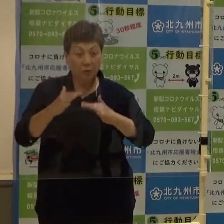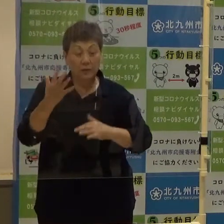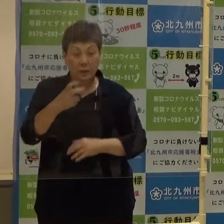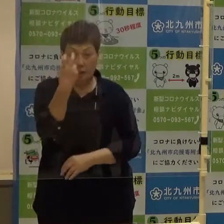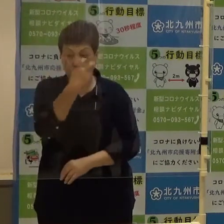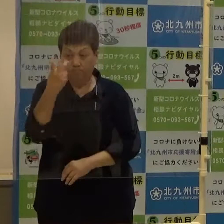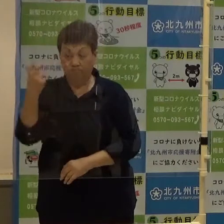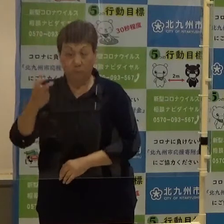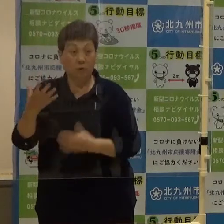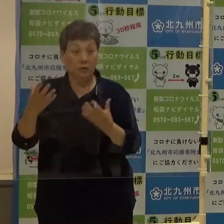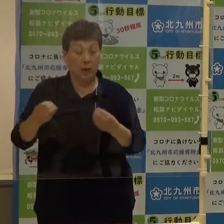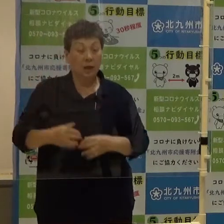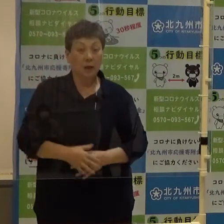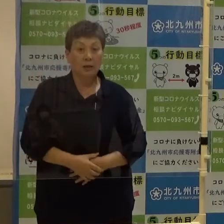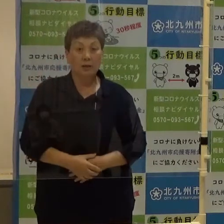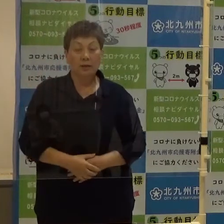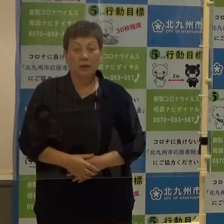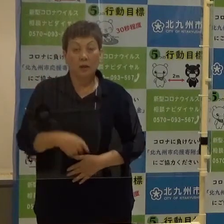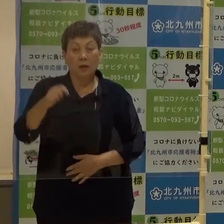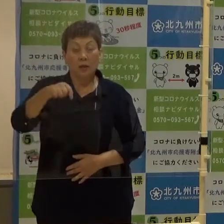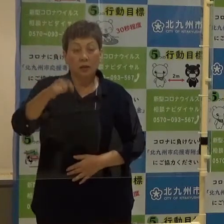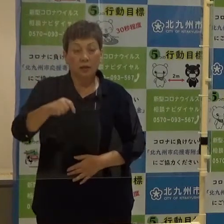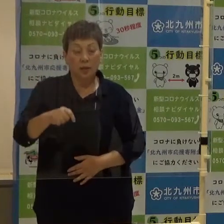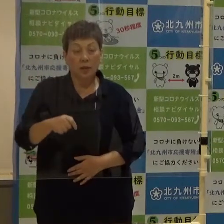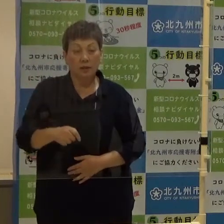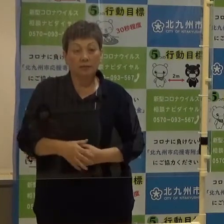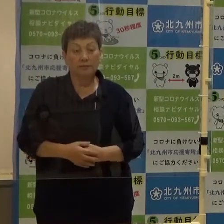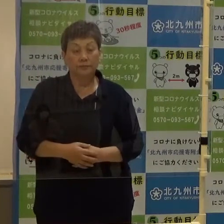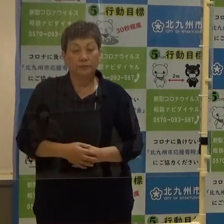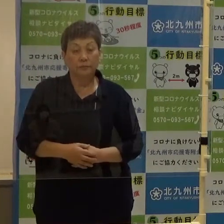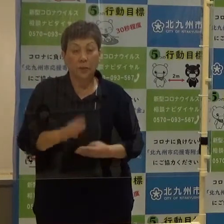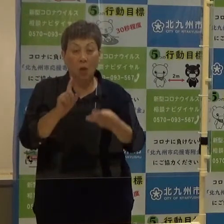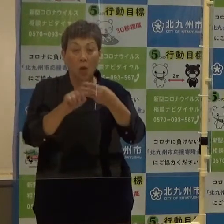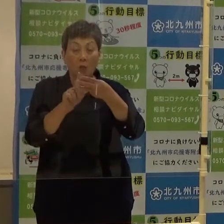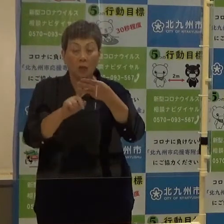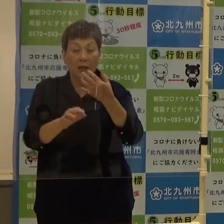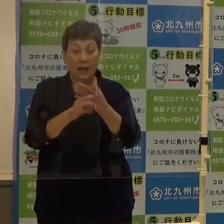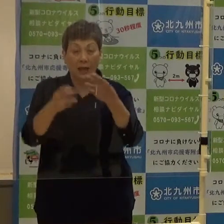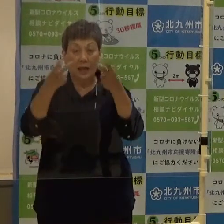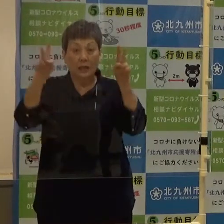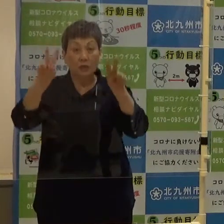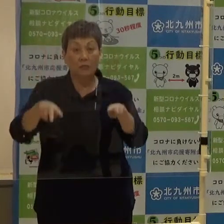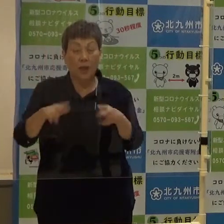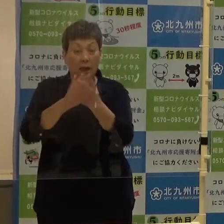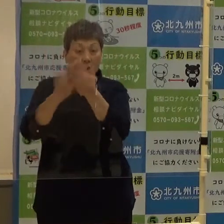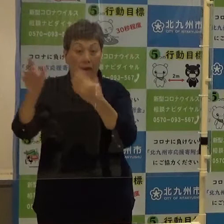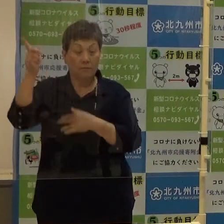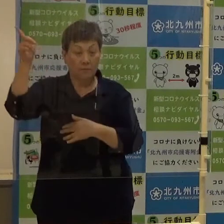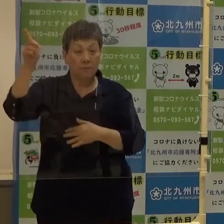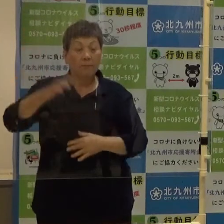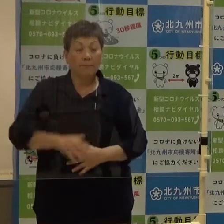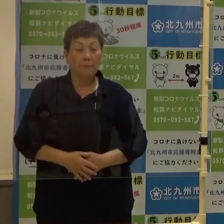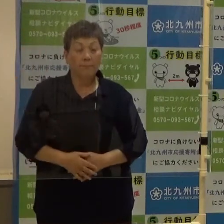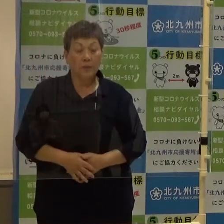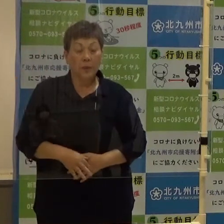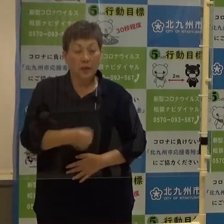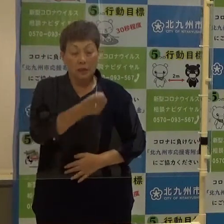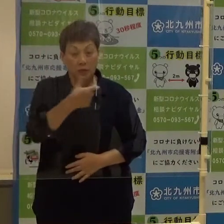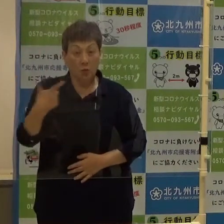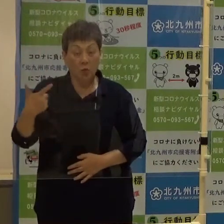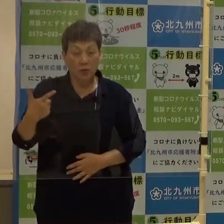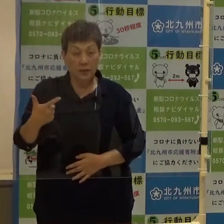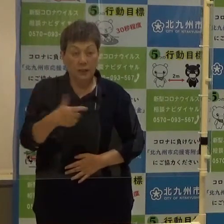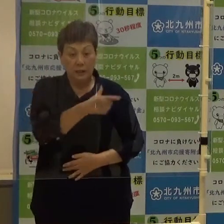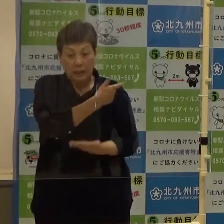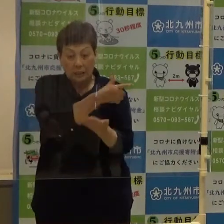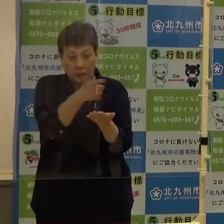査をしたわけでありますが、その中の典型的な事例は広島県の非常に多